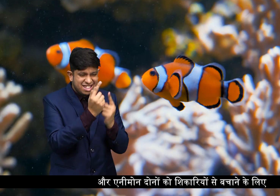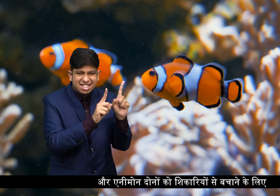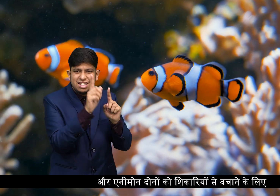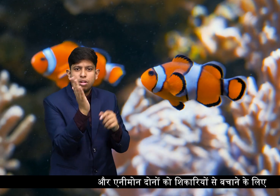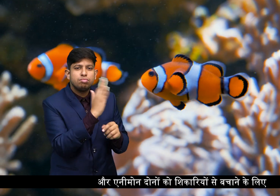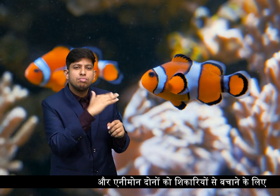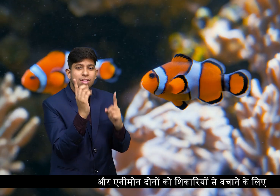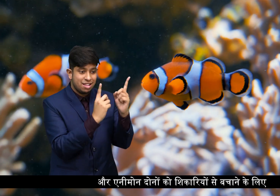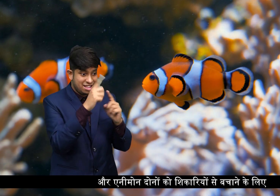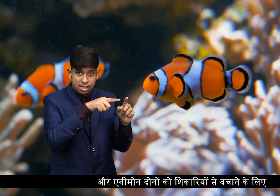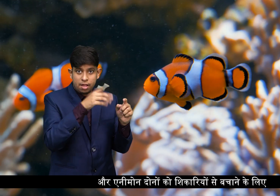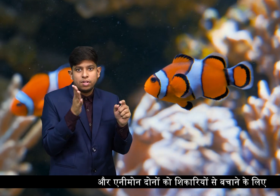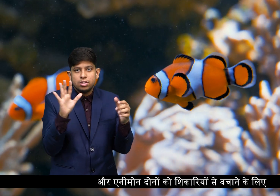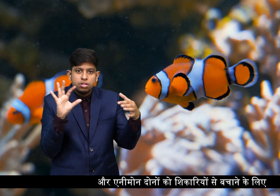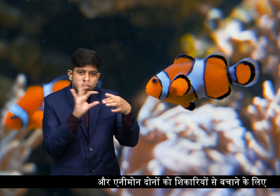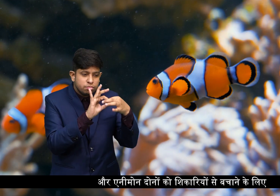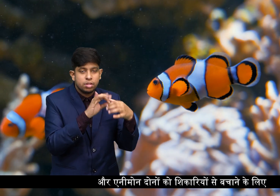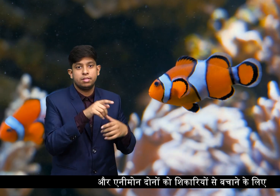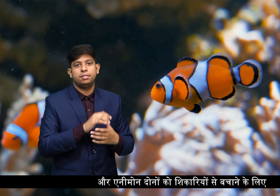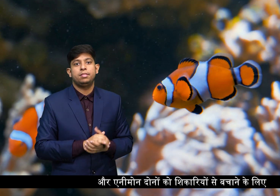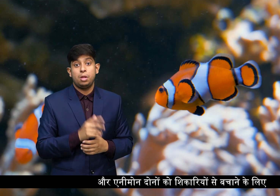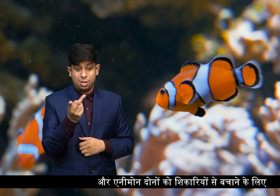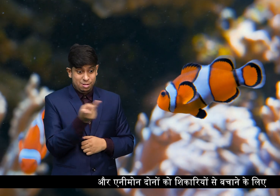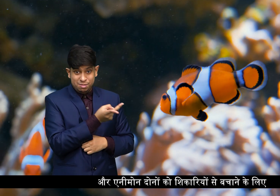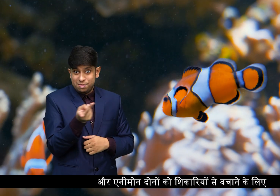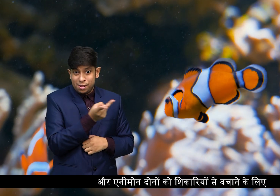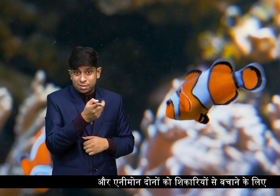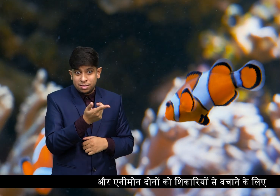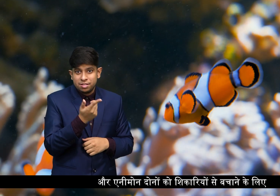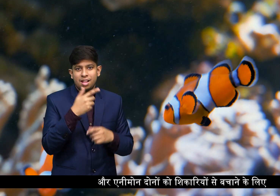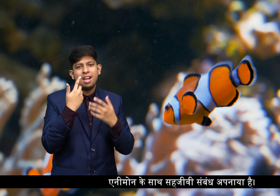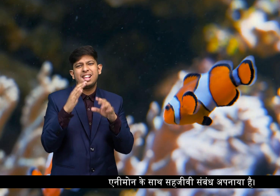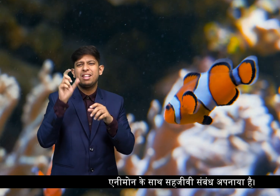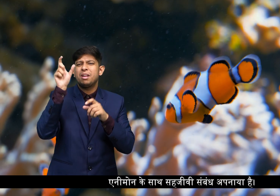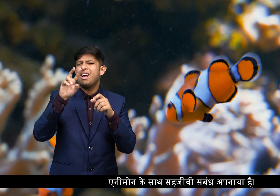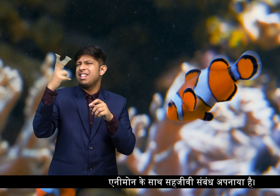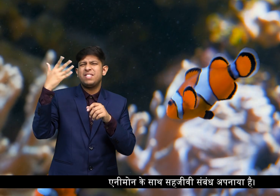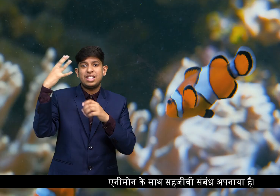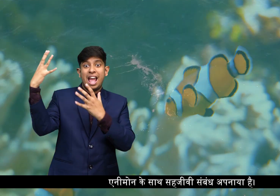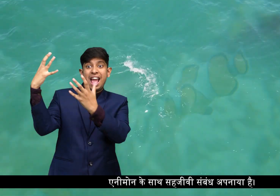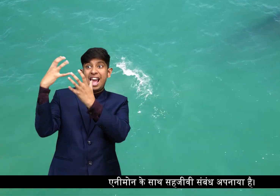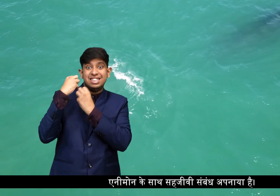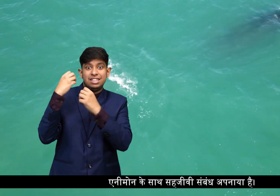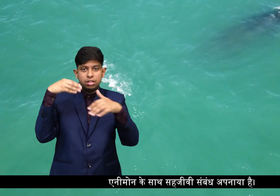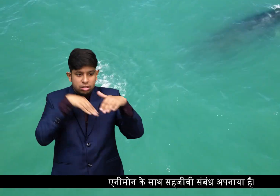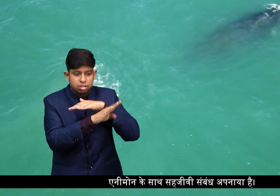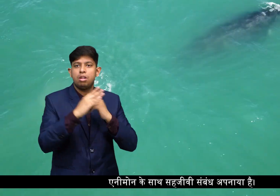दोनों को शिकारियों से बचाने के लिए एनीमोन के साथ सहजीवी